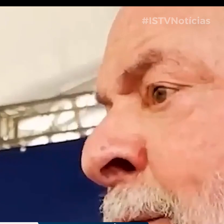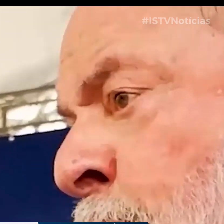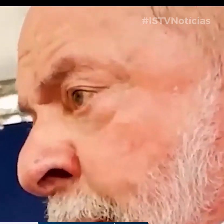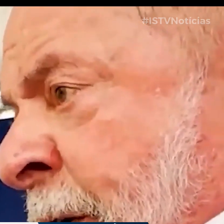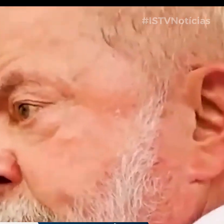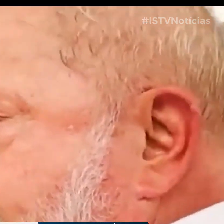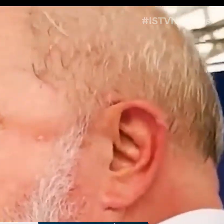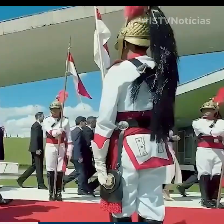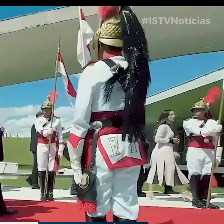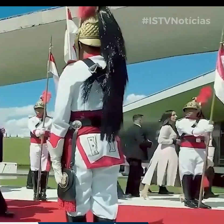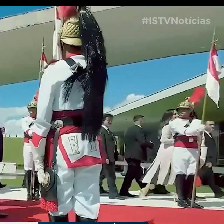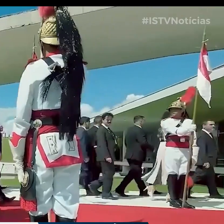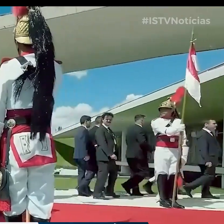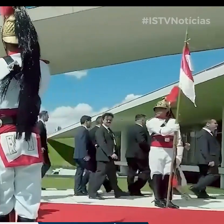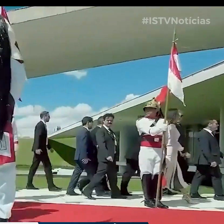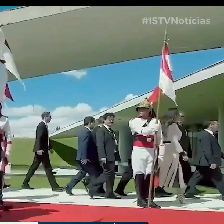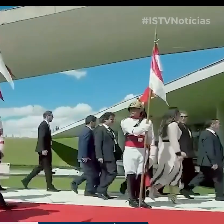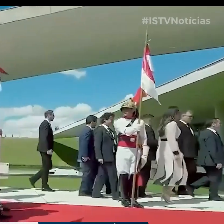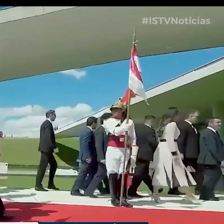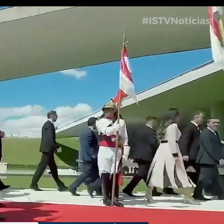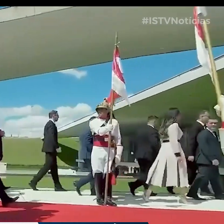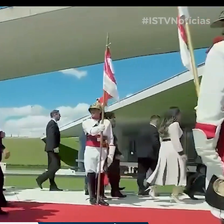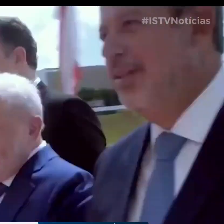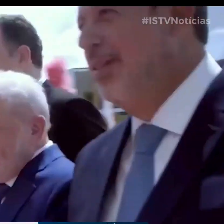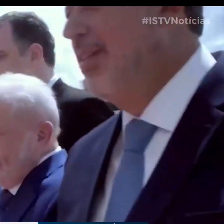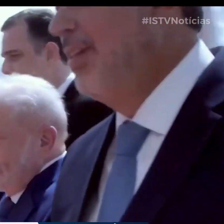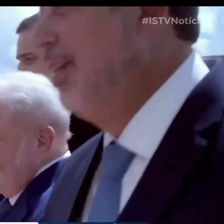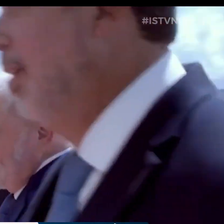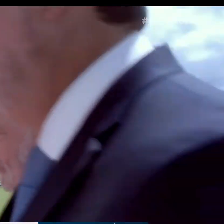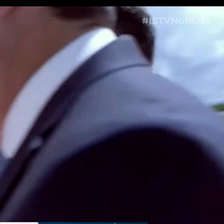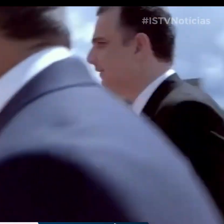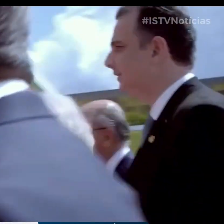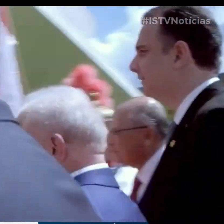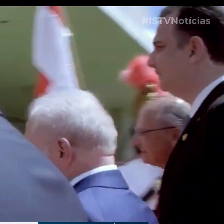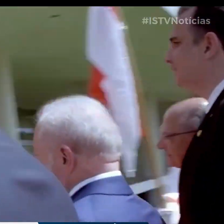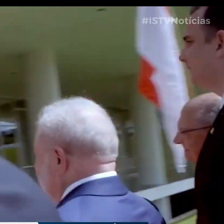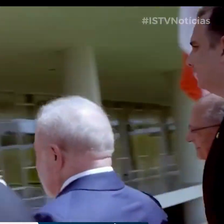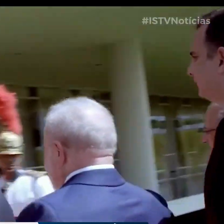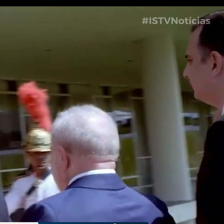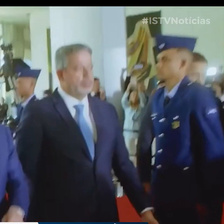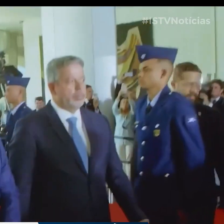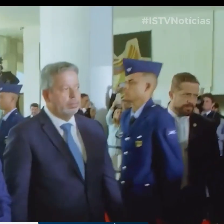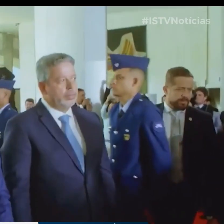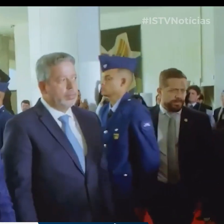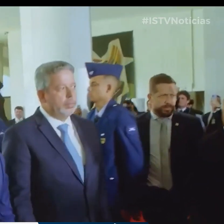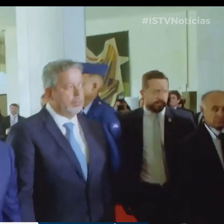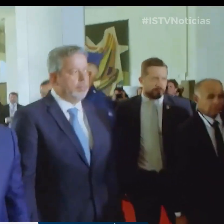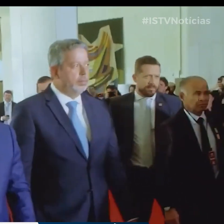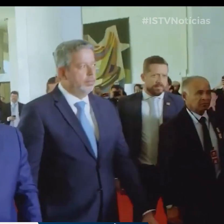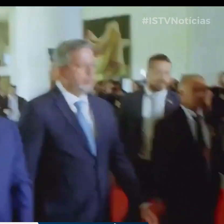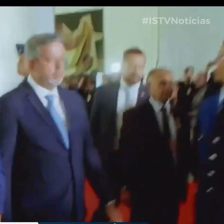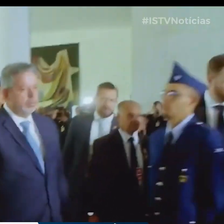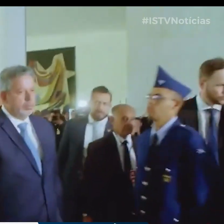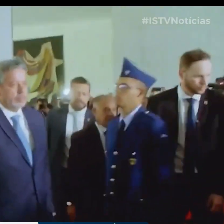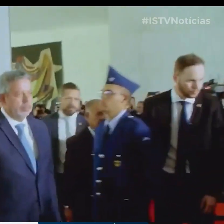janeiro deste ano em relação a pesquisa anterior divulgada em 11 de abril avaliação positiva de Lula